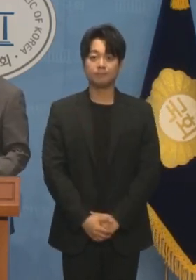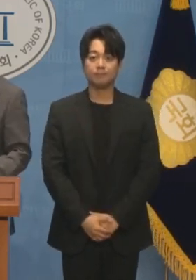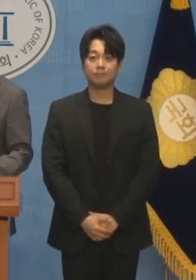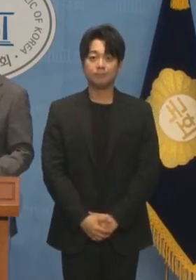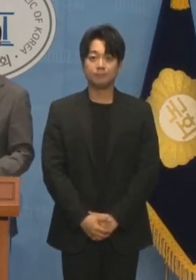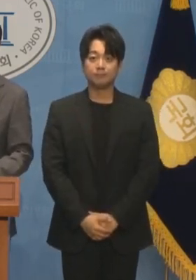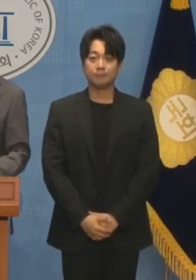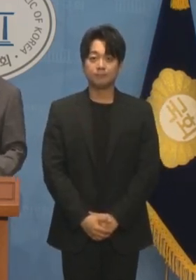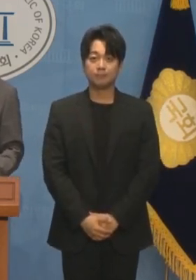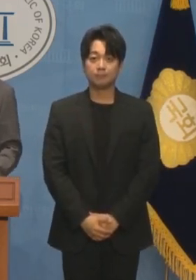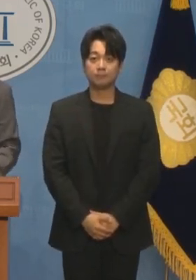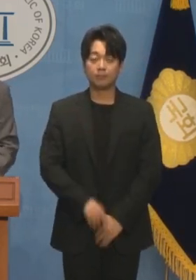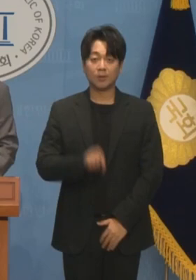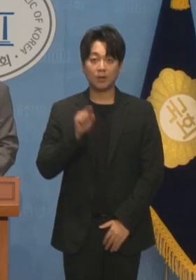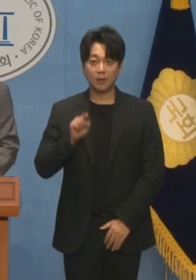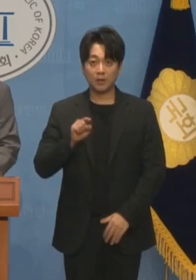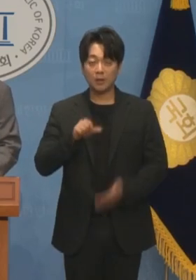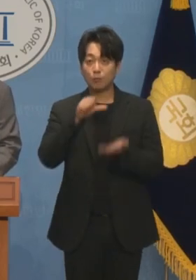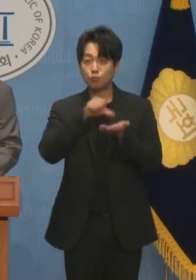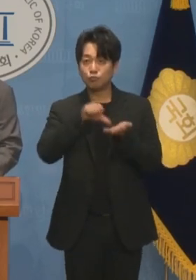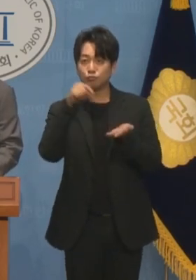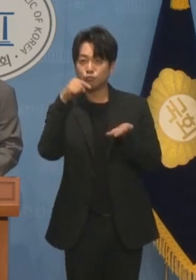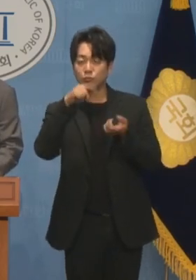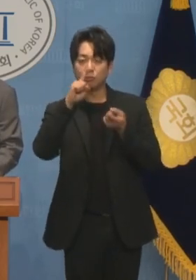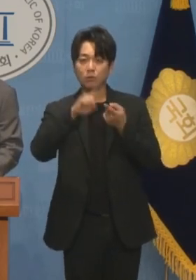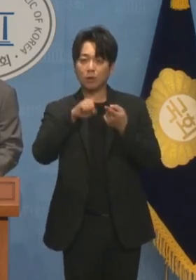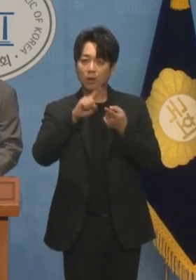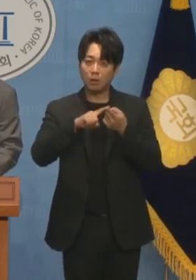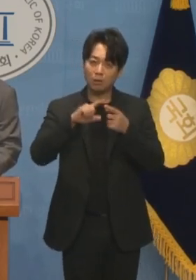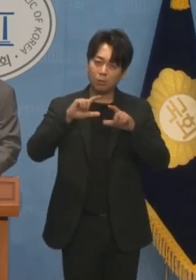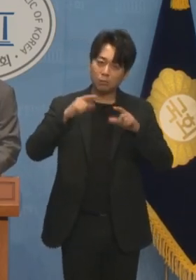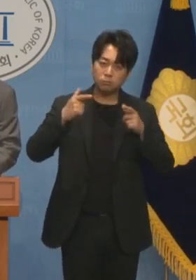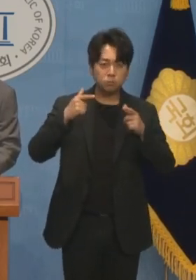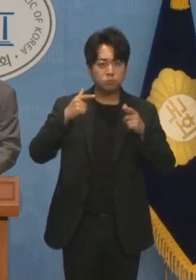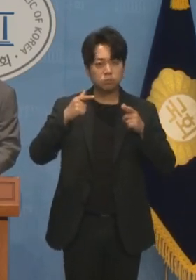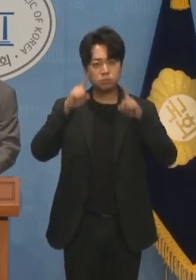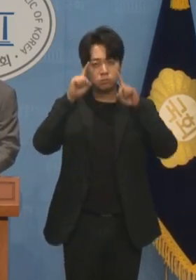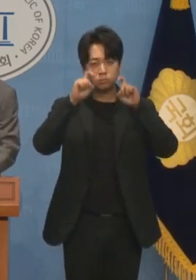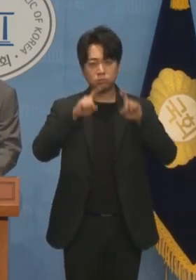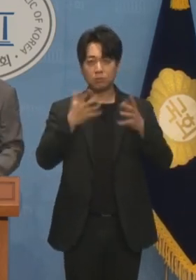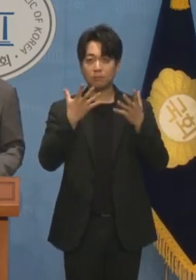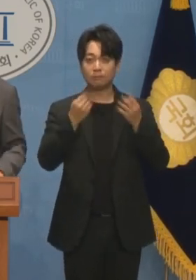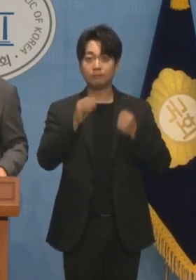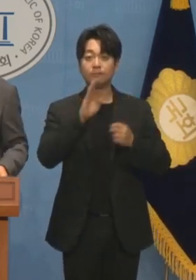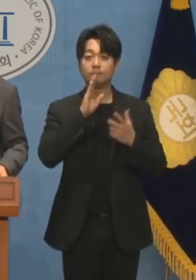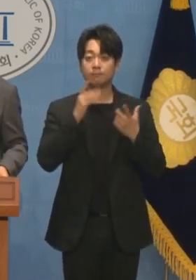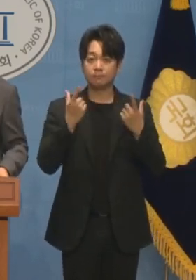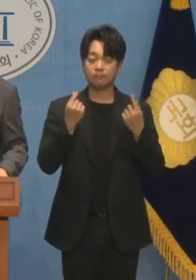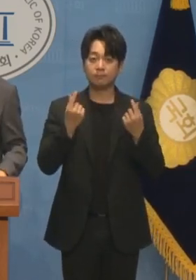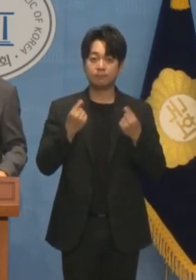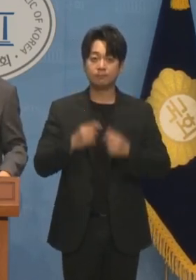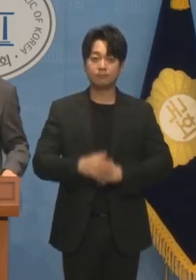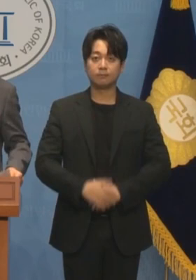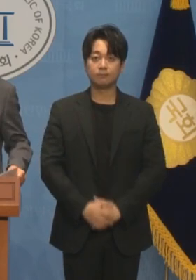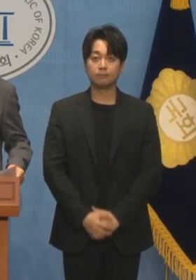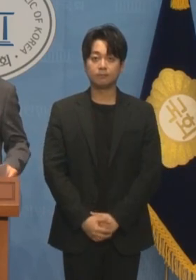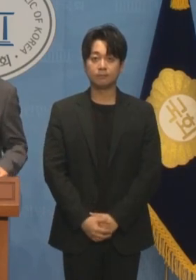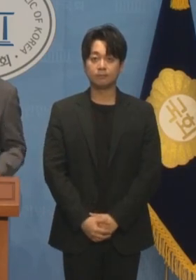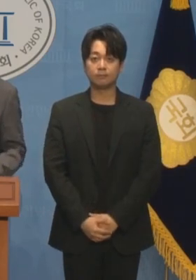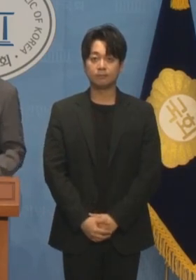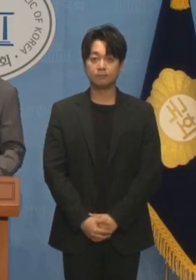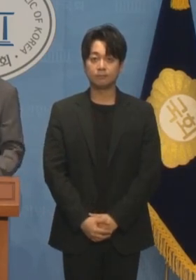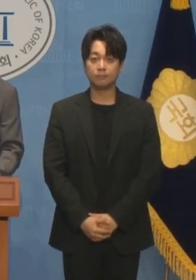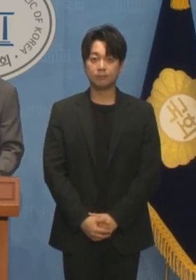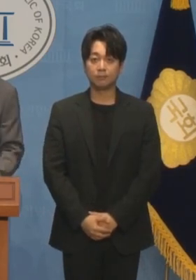그래서 이 시설물에 대한 억측이 굉장히 많았기 때문에 의심이 많았죠. 그래서 저희